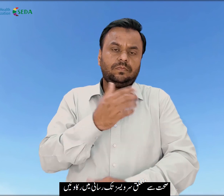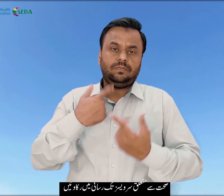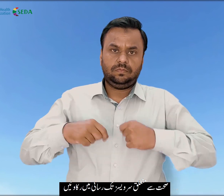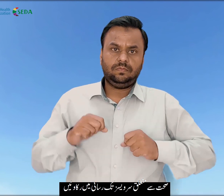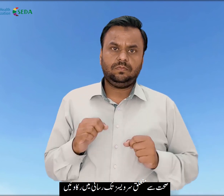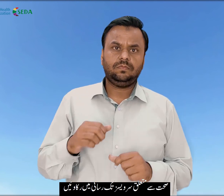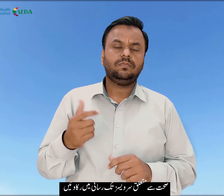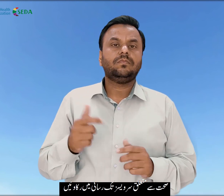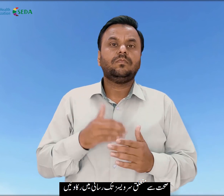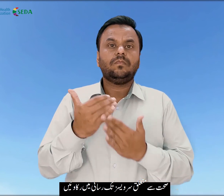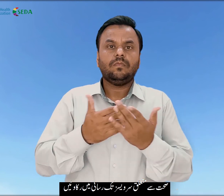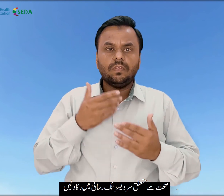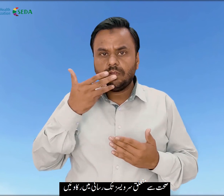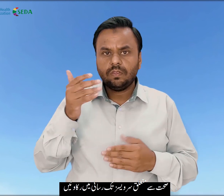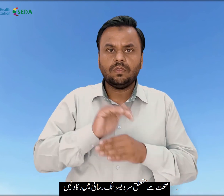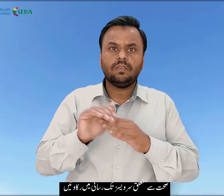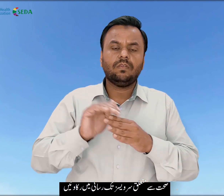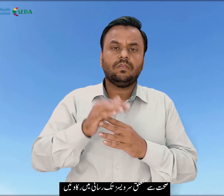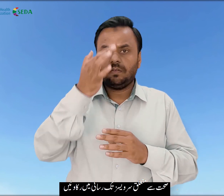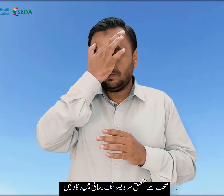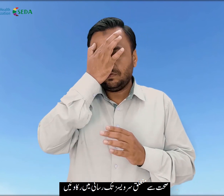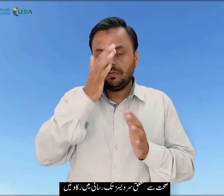سروسز تک رسائی میں رکاوٹیں۔